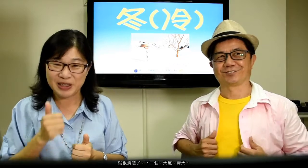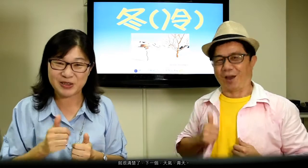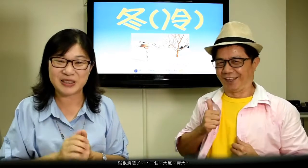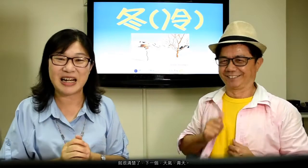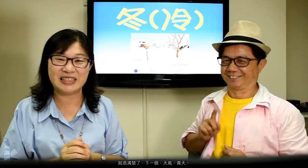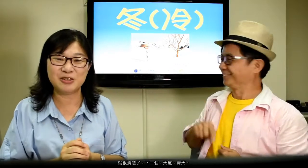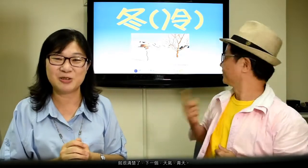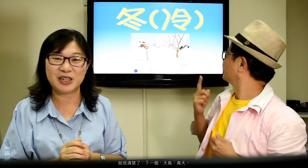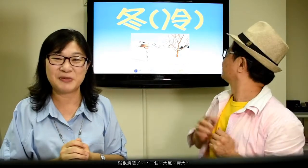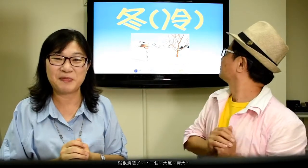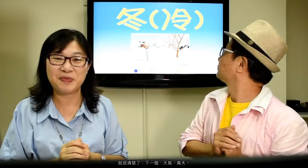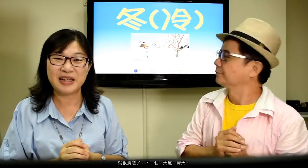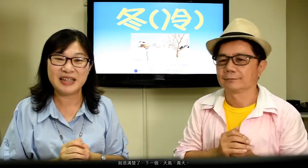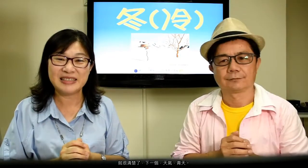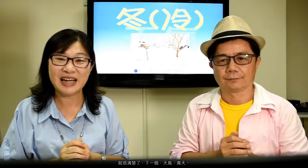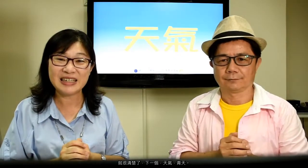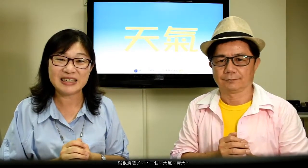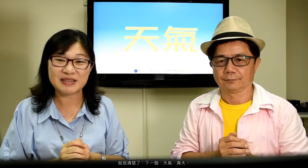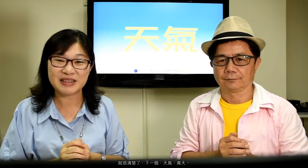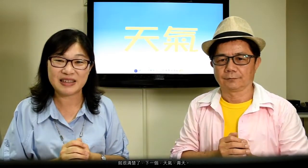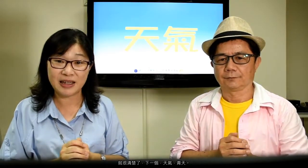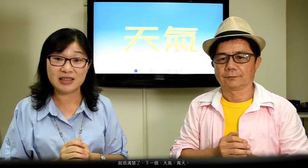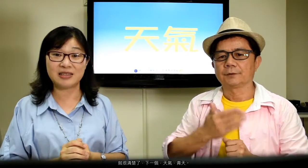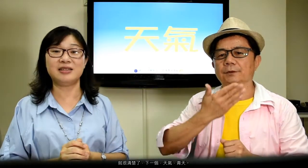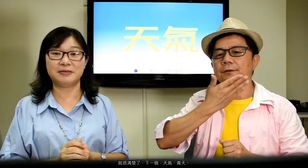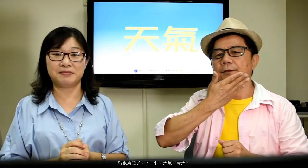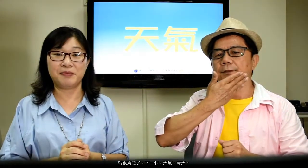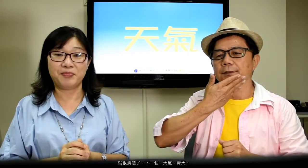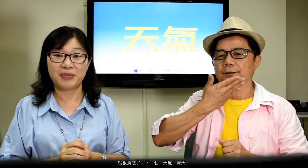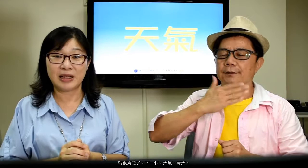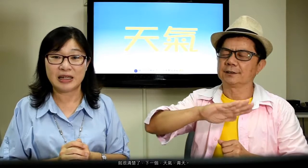就很清楚了。下一个天气，